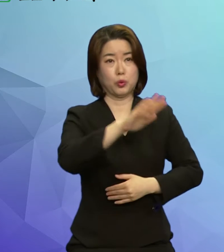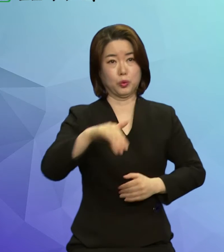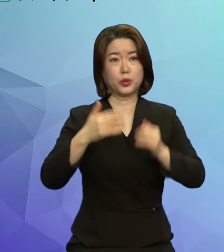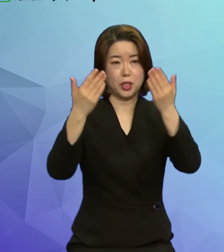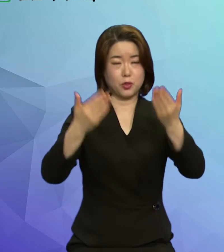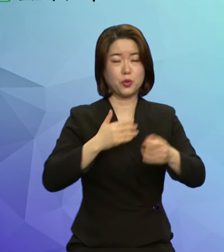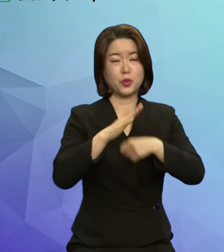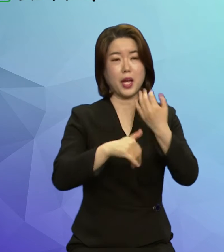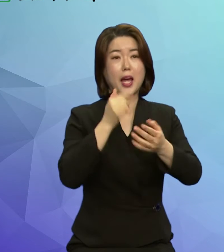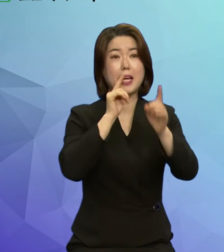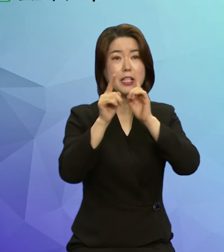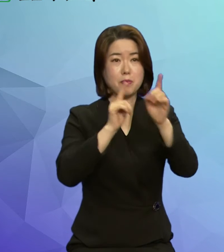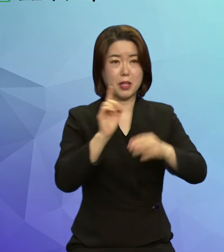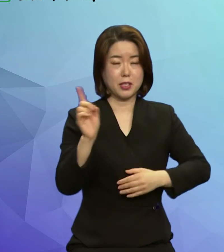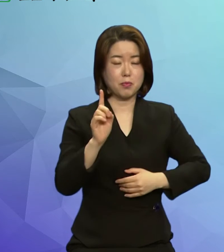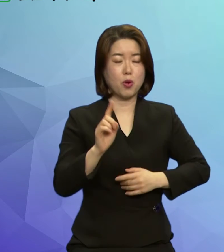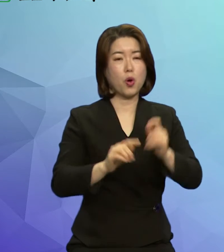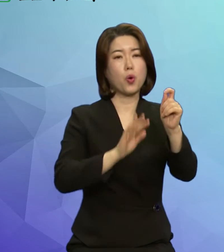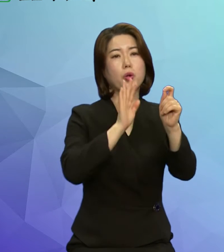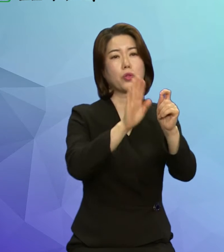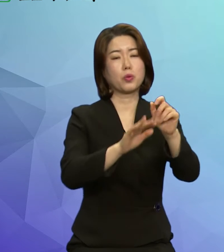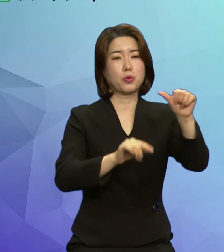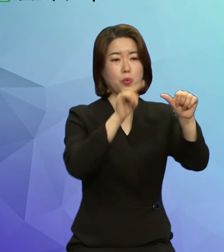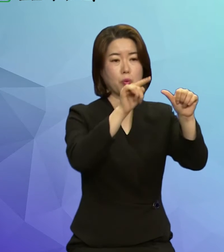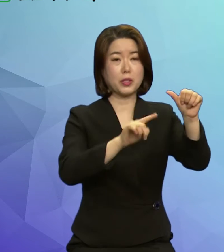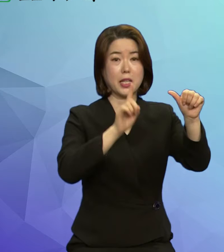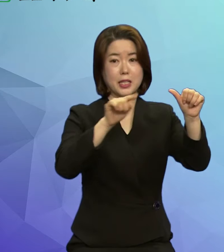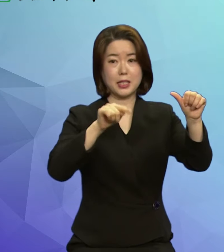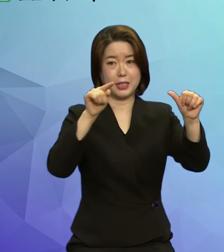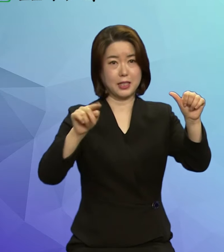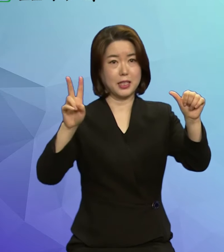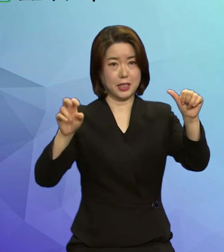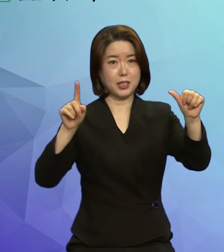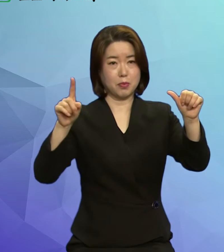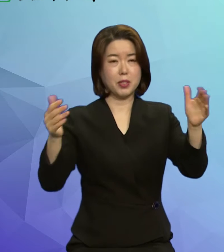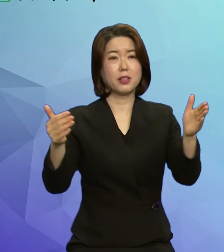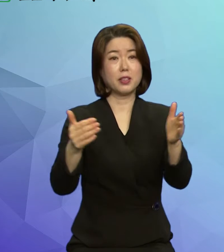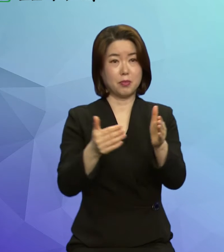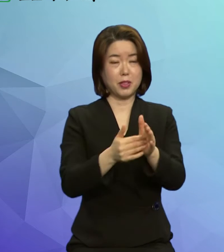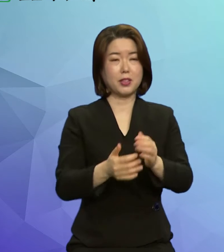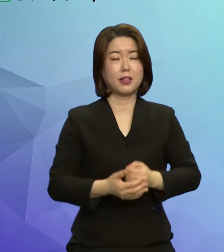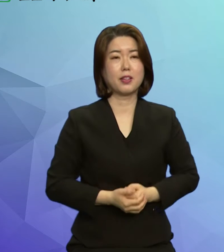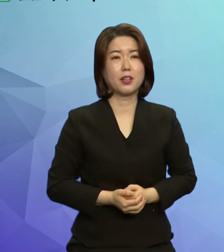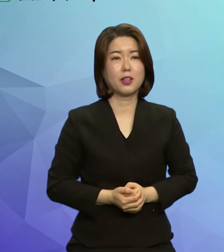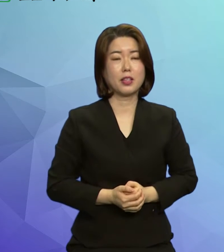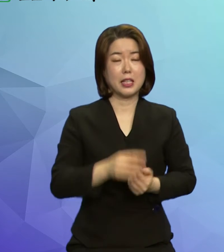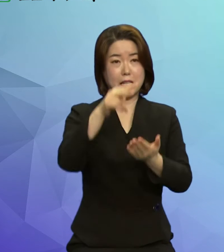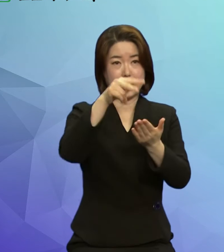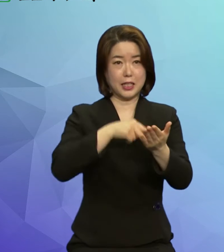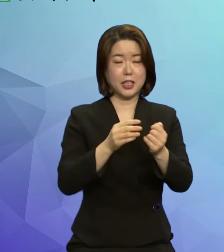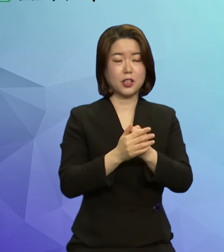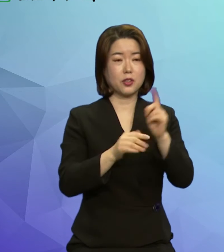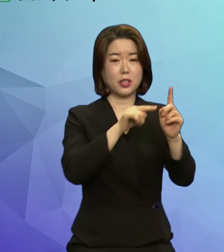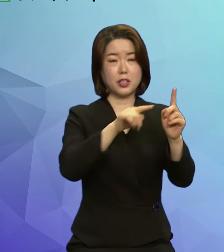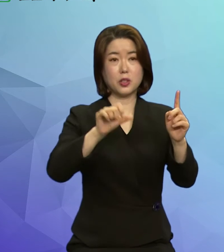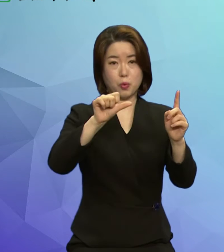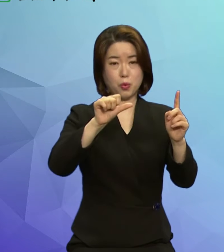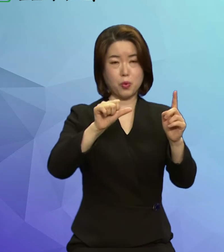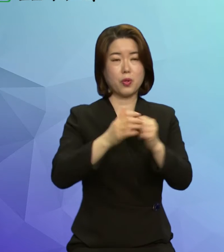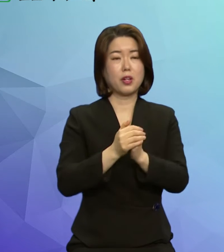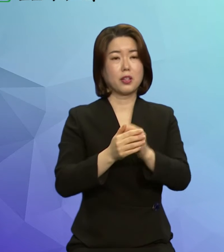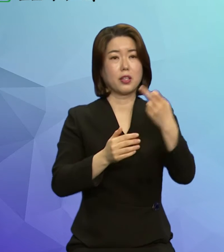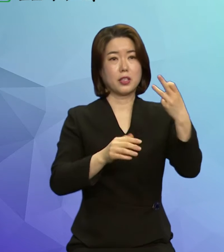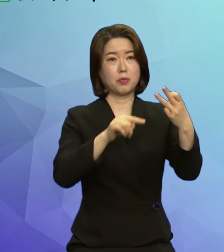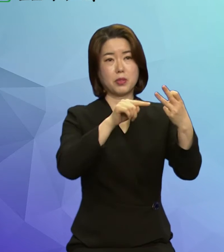오늘 우리에게 주시는 하나님의 말씀은 고린도후서 5장 1절에서 21절입니다. 봉독은 1절에서